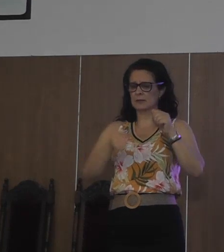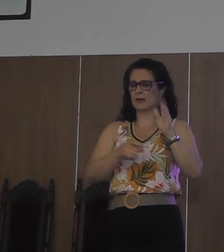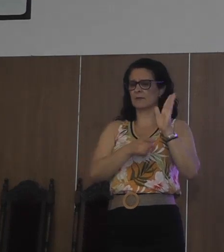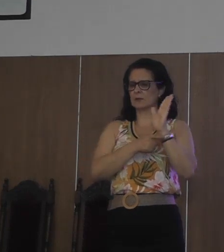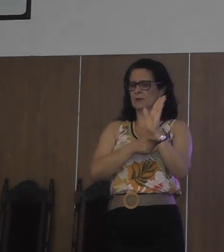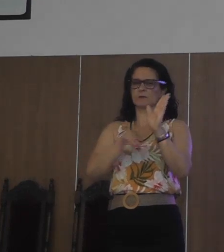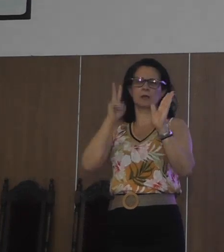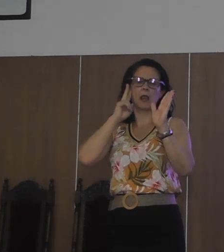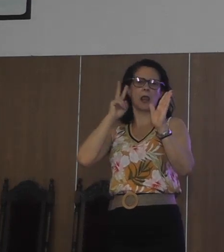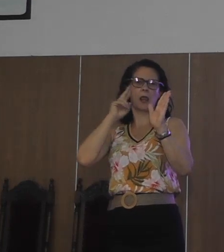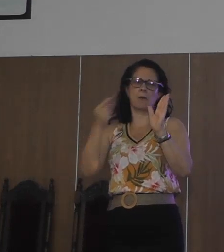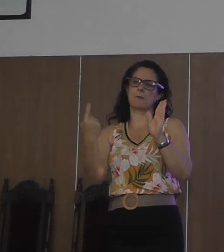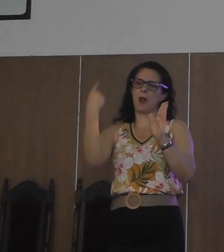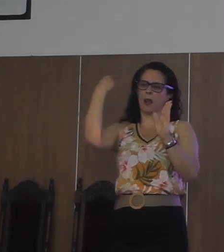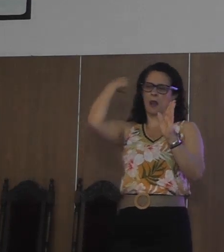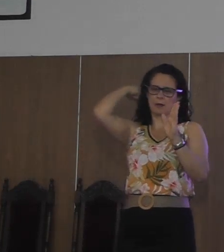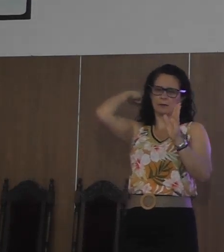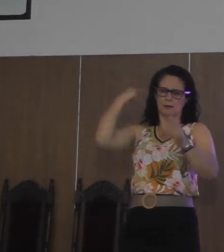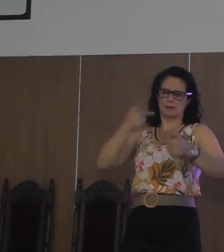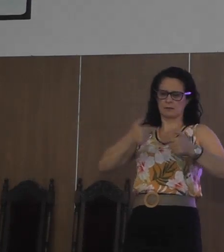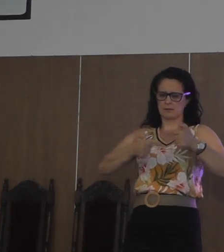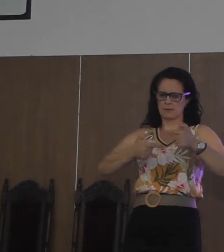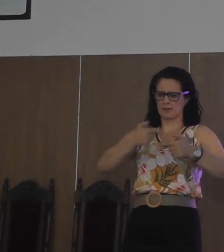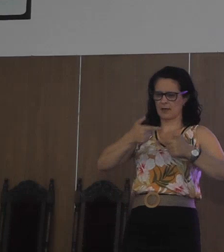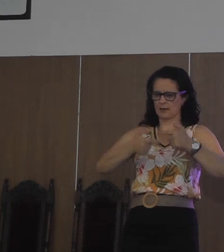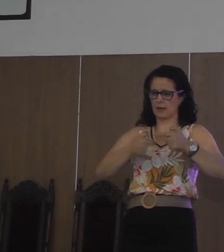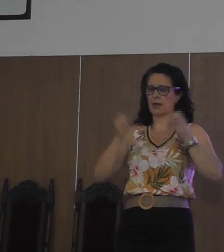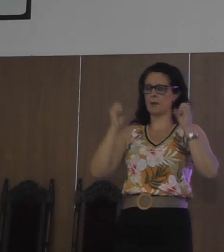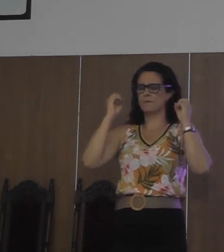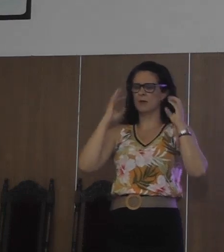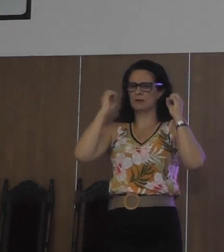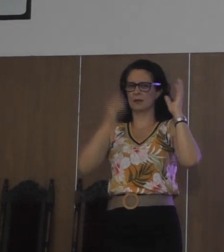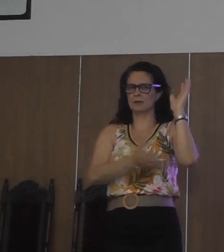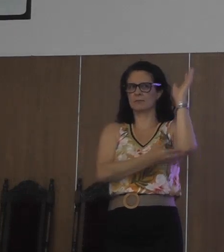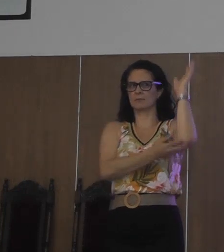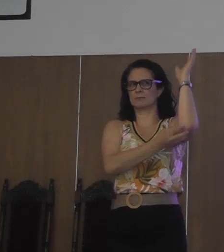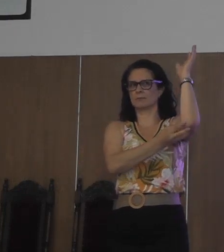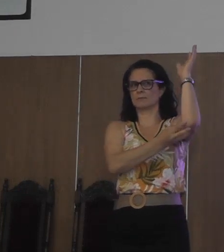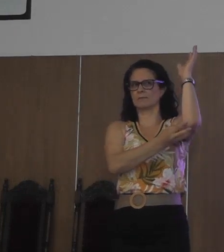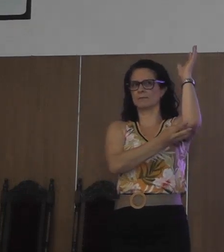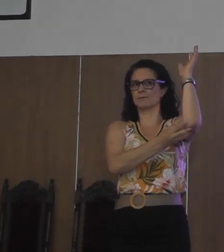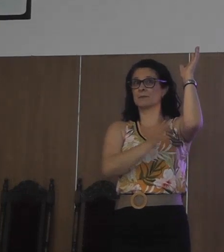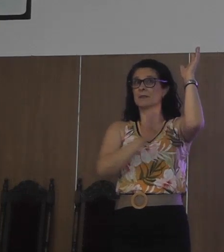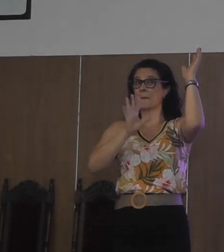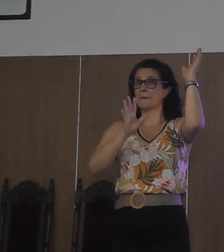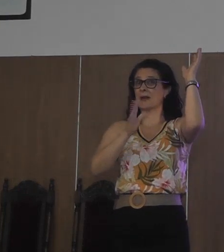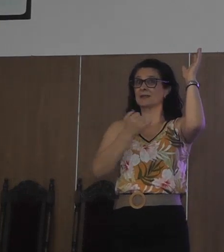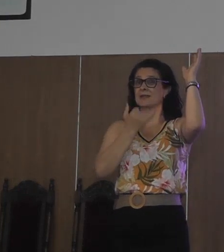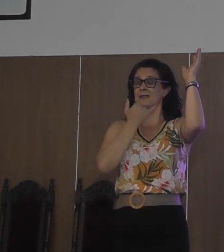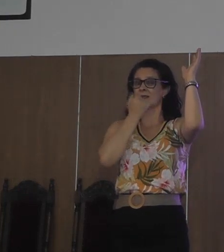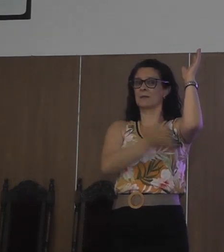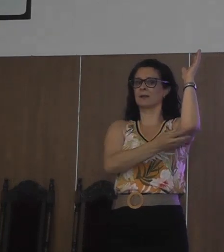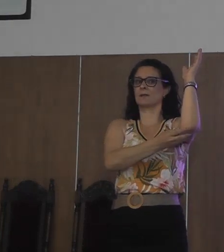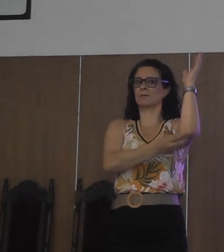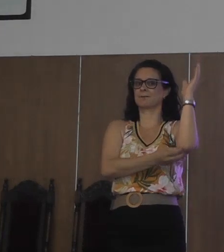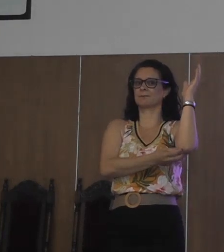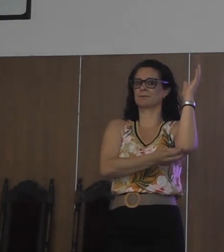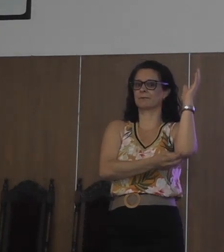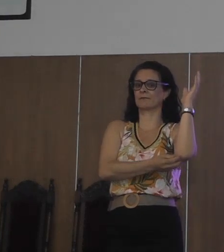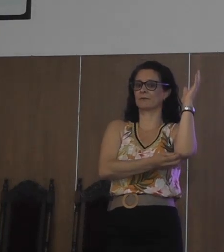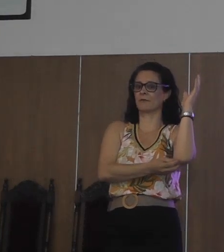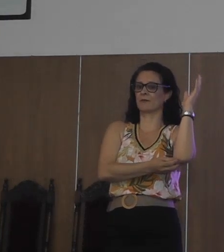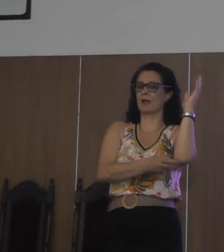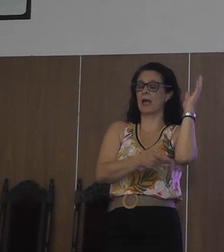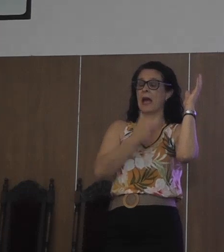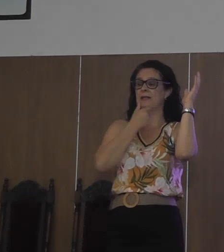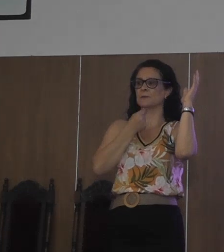estava estendido, Israel prevalecia. Quando seu braço cansava e abaixava, Israel perdia.